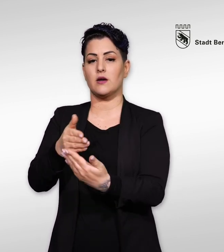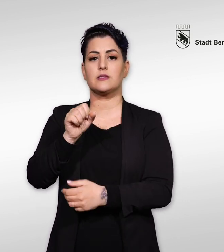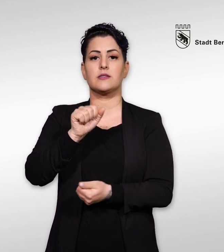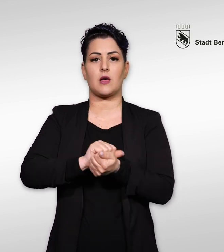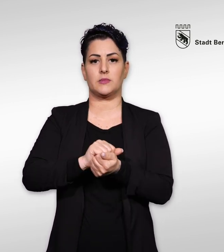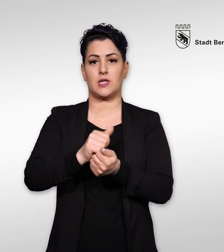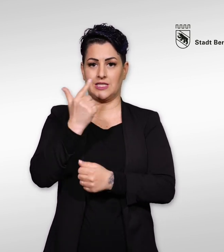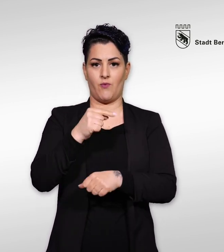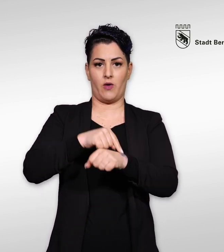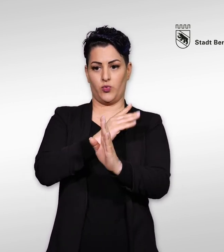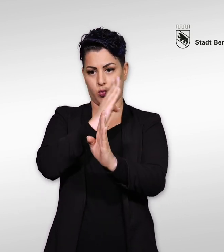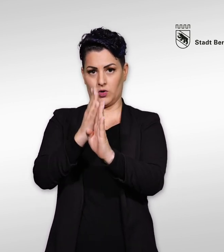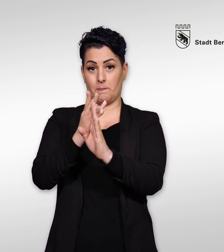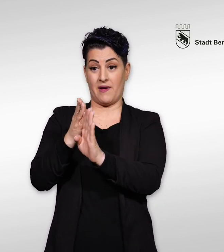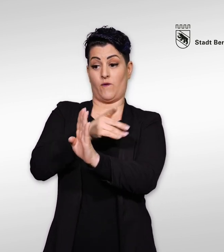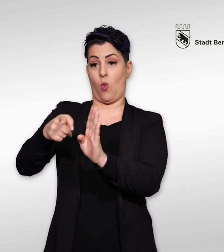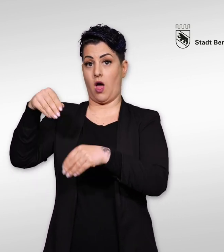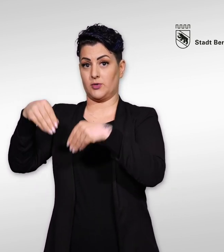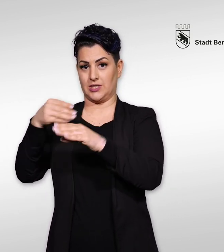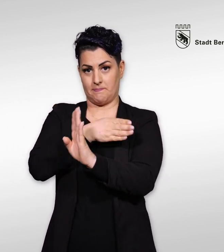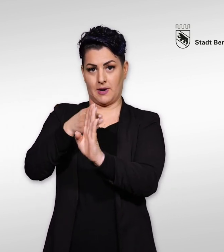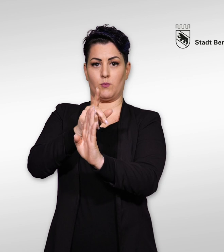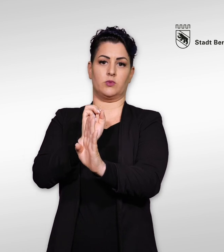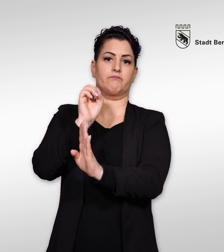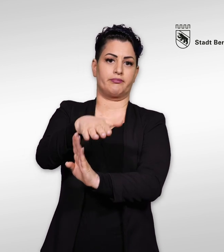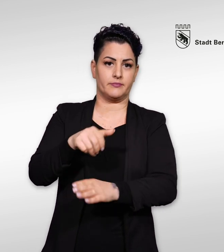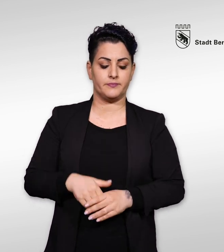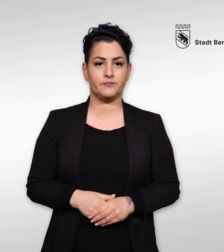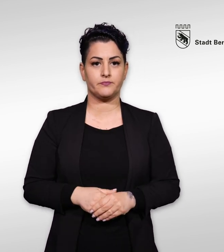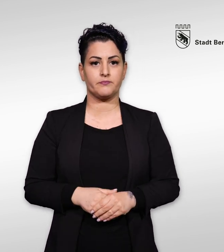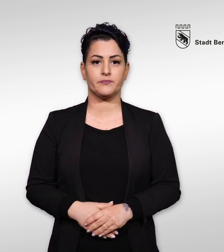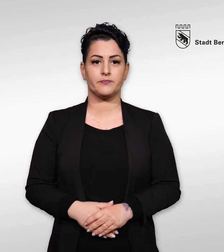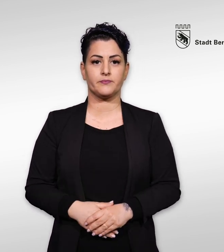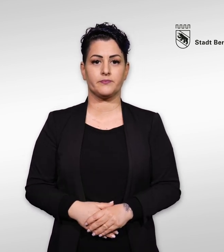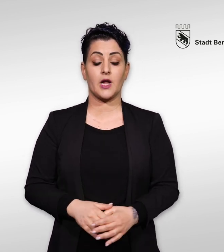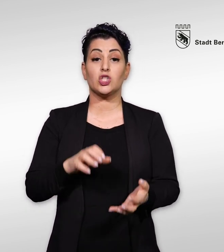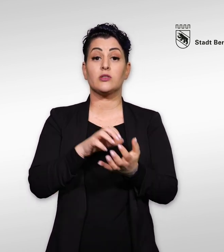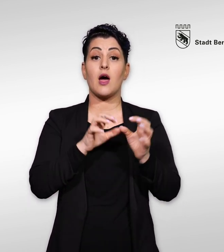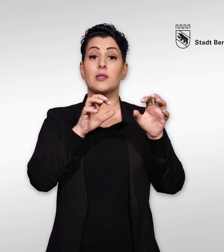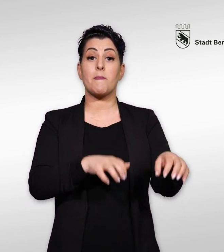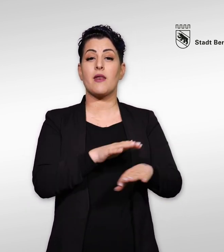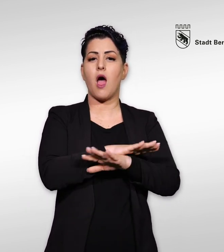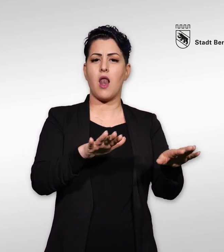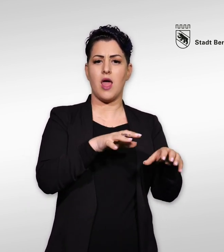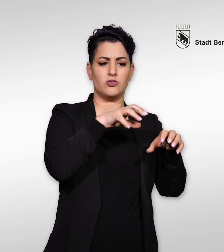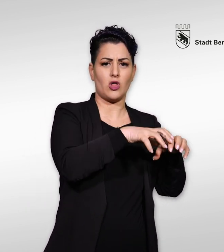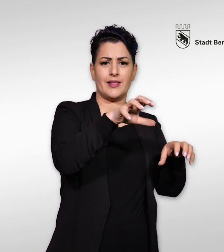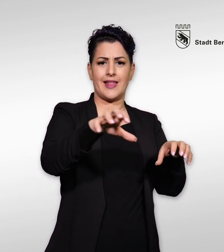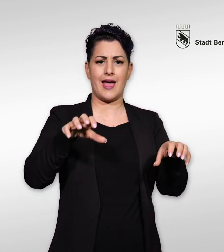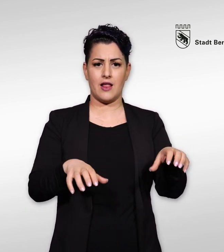Dies ist bis am Samstag um 12 Uhr vor dem Abstimmungstag möglich. In der Stadt Bern gibt es in allen